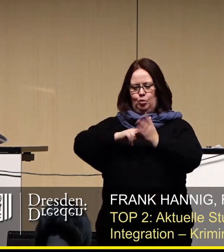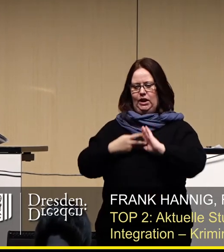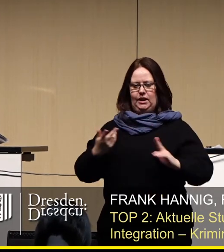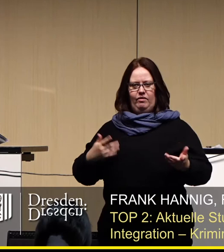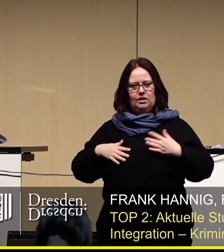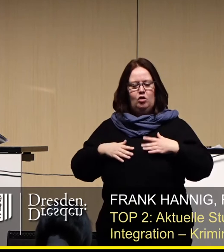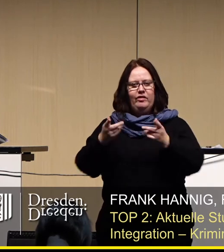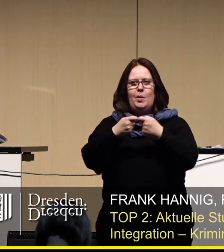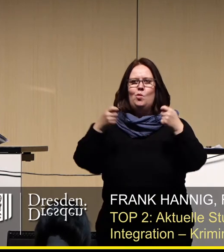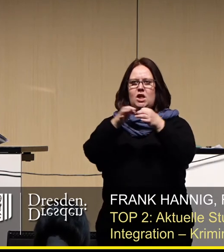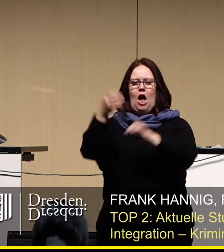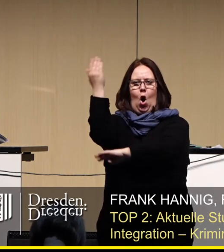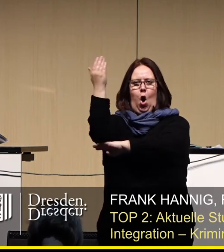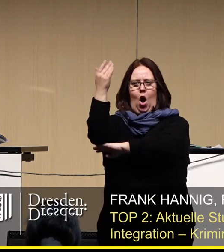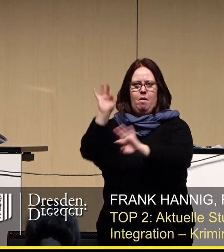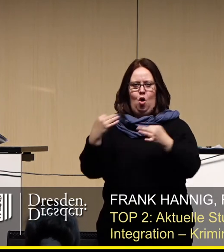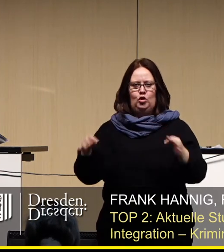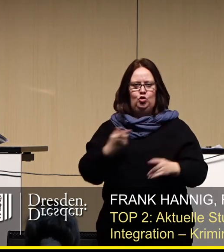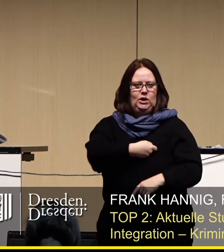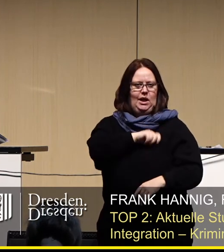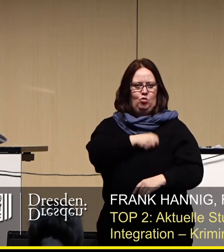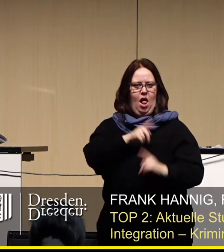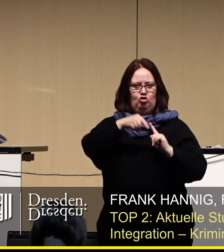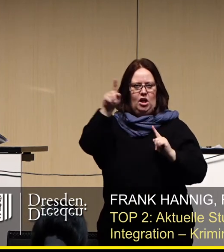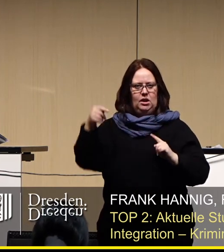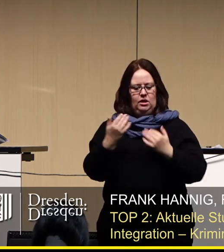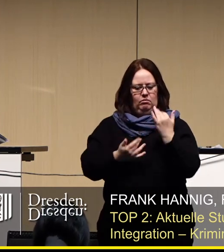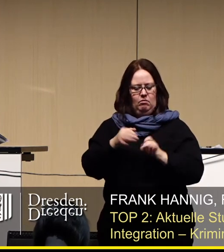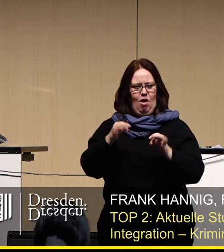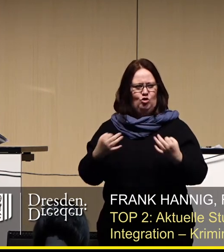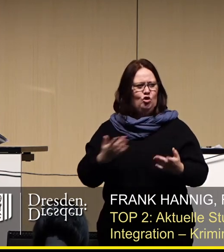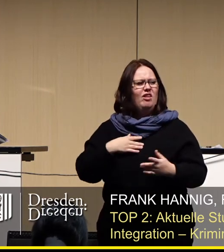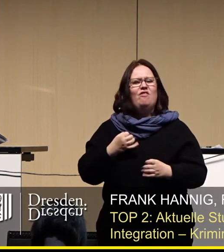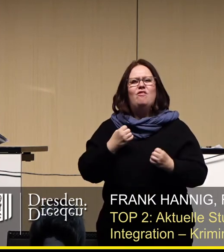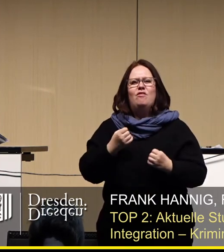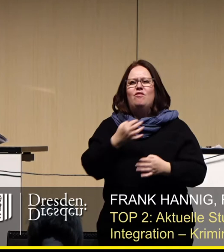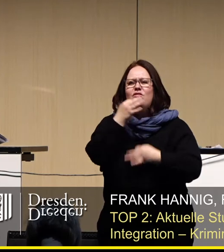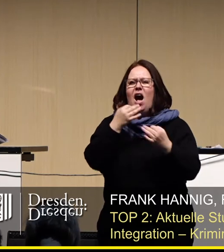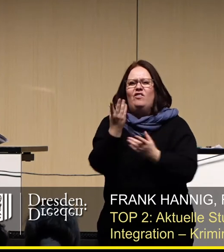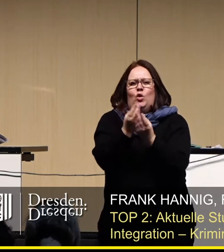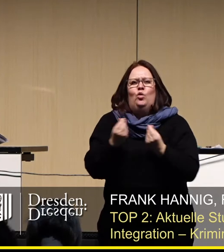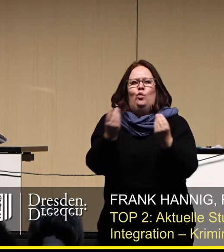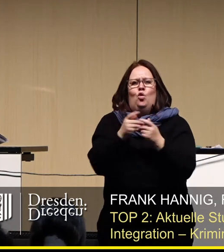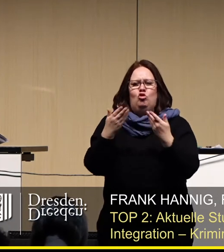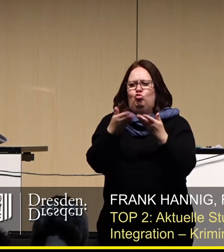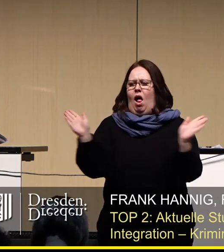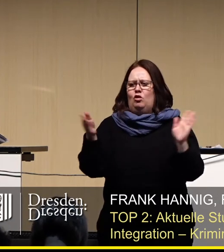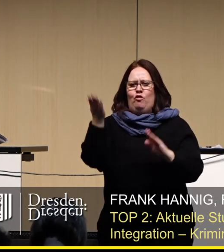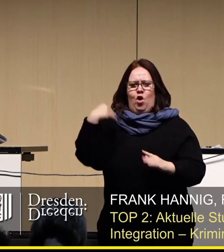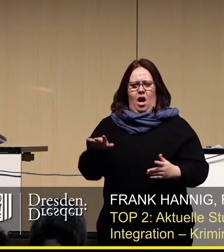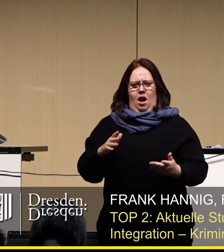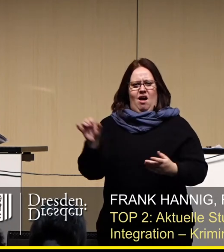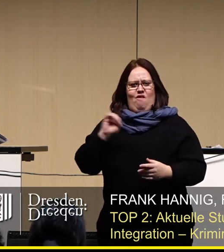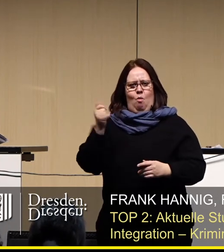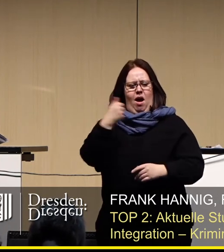wir müssen im Bundestag keine langen Reden halten und die Kriminalstatistik wälzen, sondern wir müssen uns fragen, wo kommt denn diese gefühlte Spaltung her? Warum